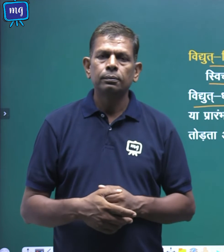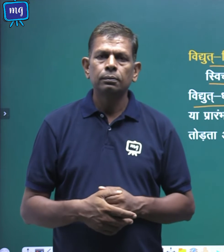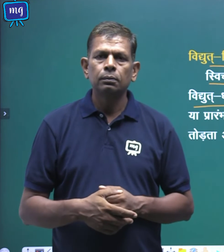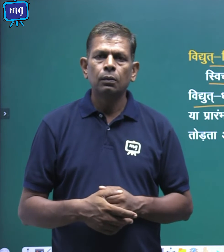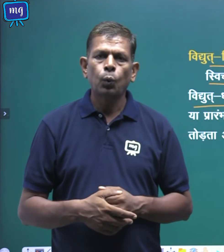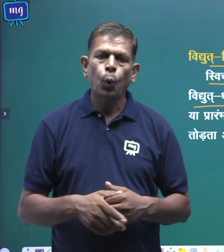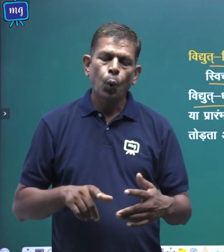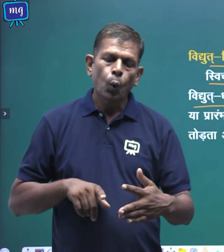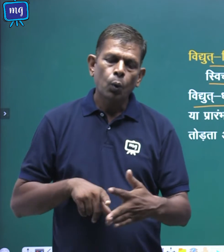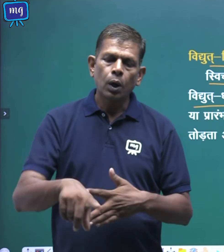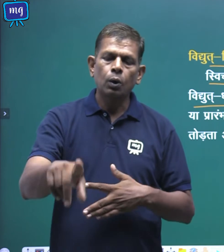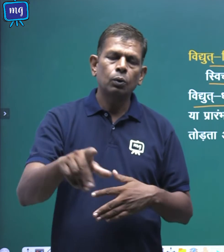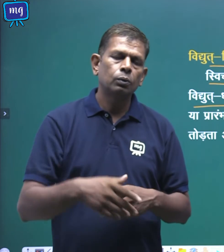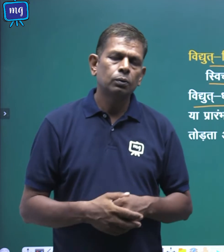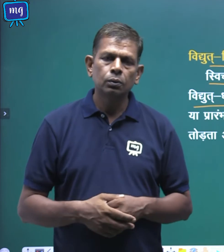प्रवाह को